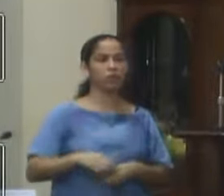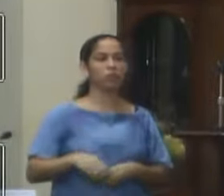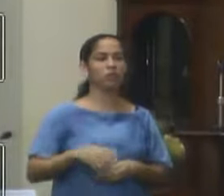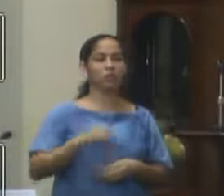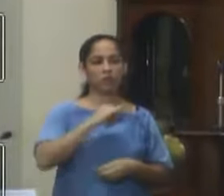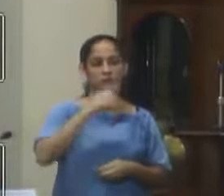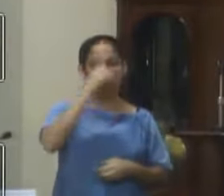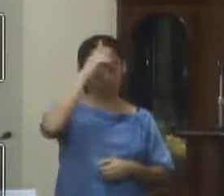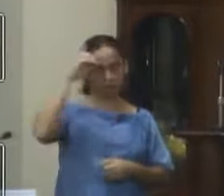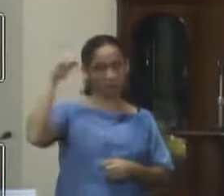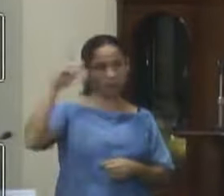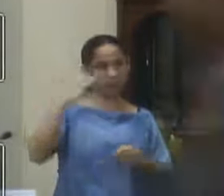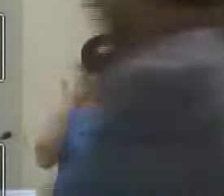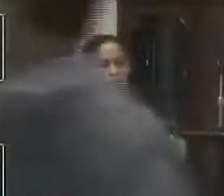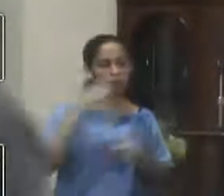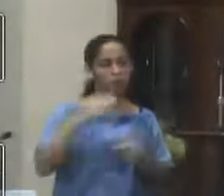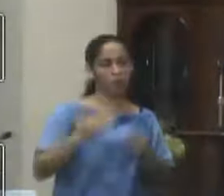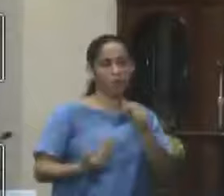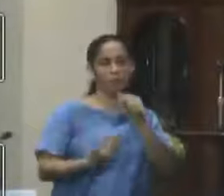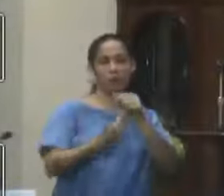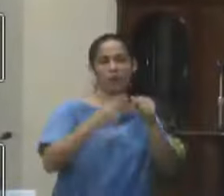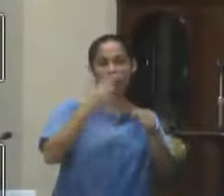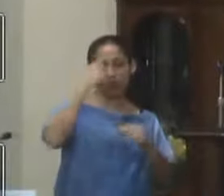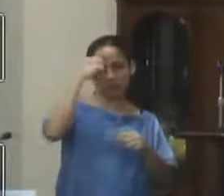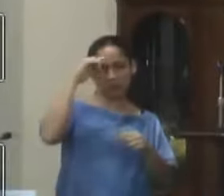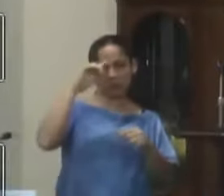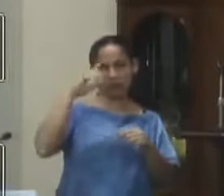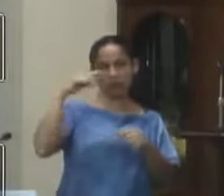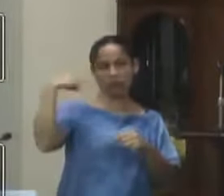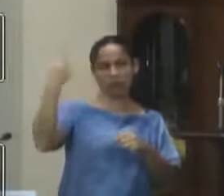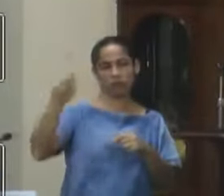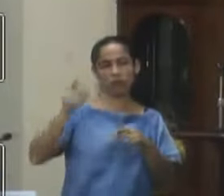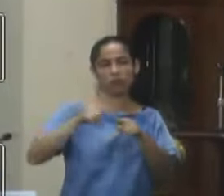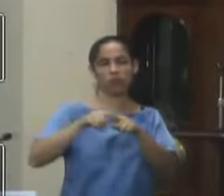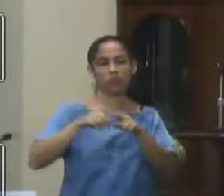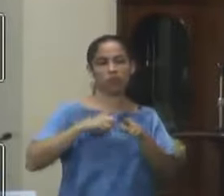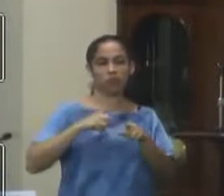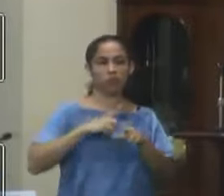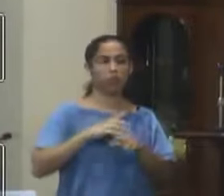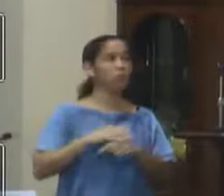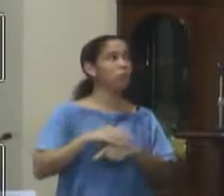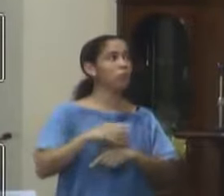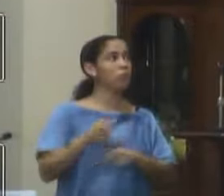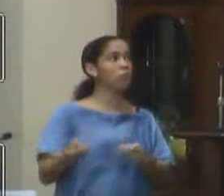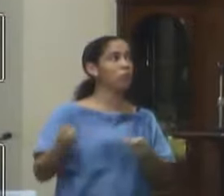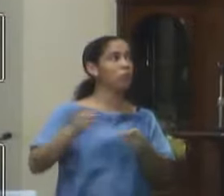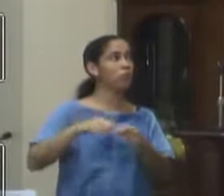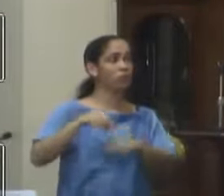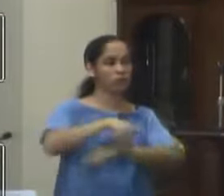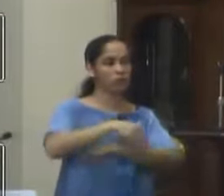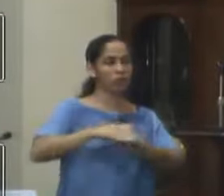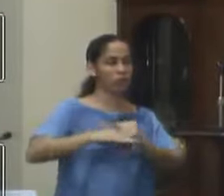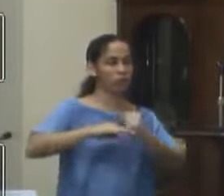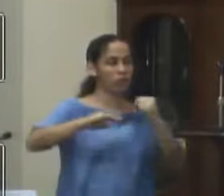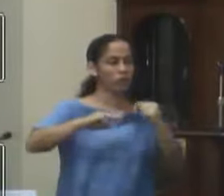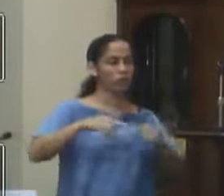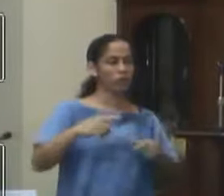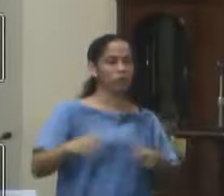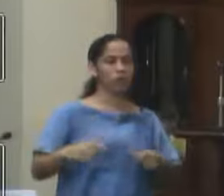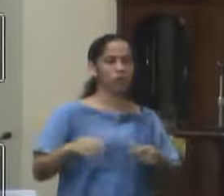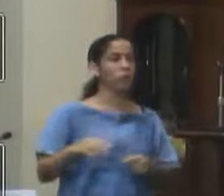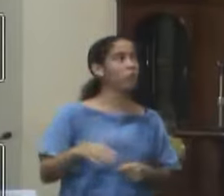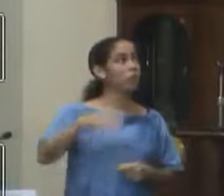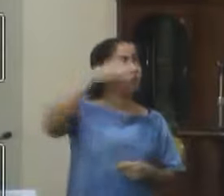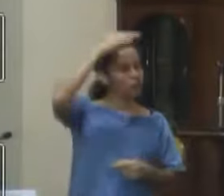Deus quiser, no mais tardar, no final da semana que vem, teremos a recomposição do asfalto lá no São